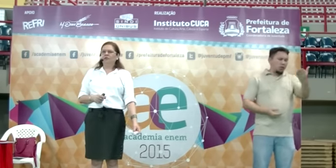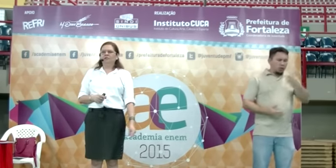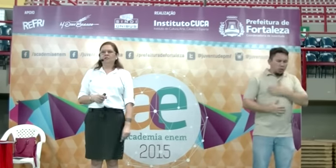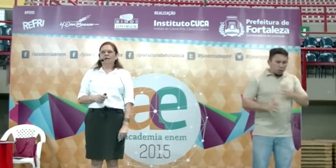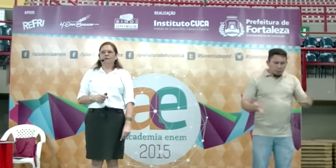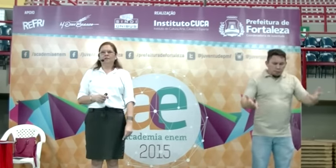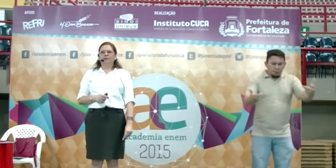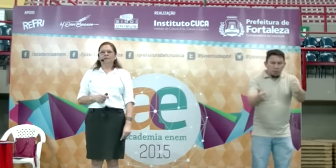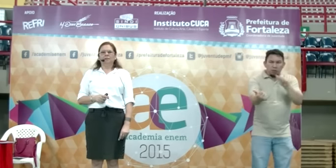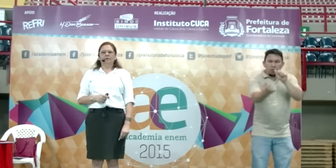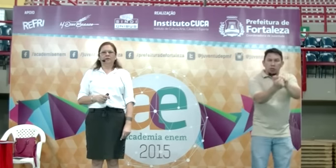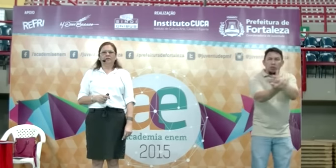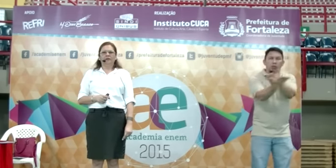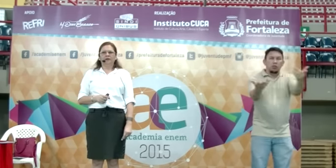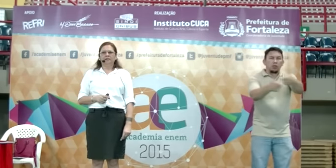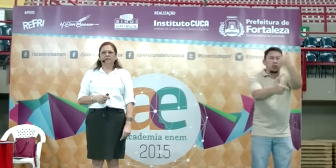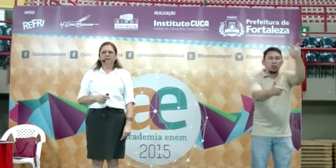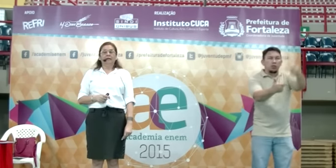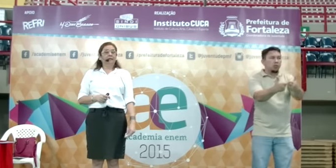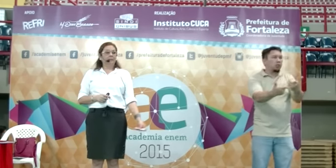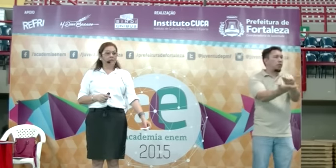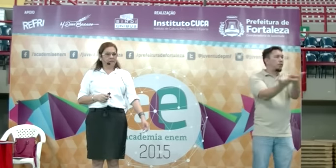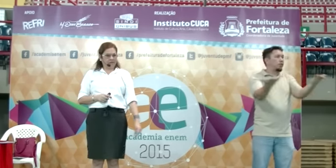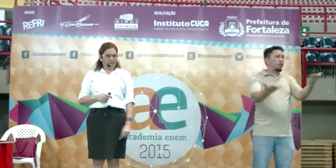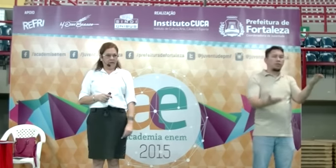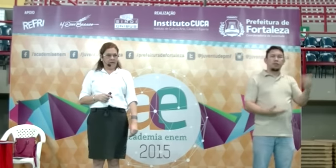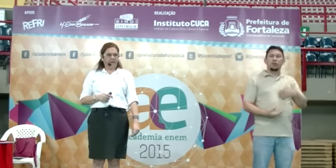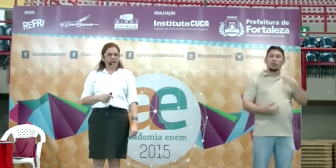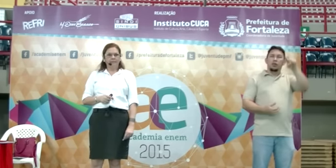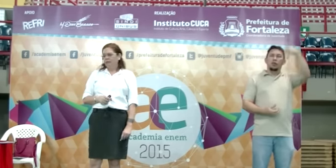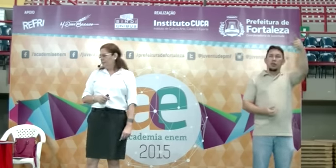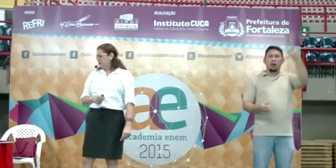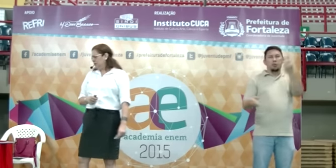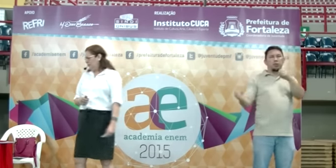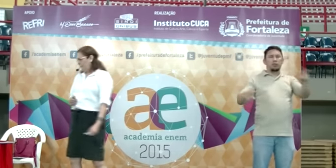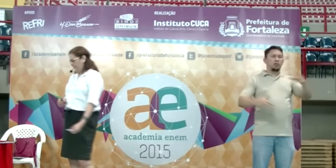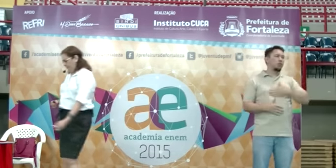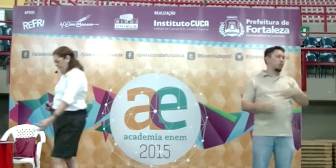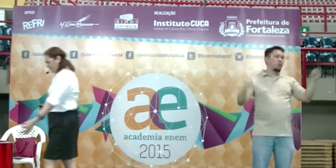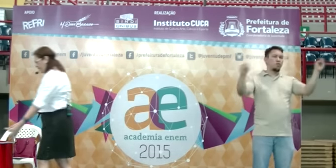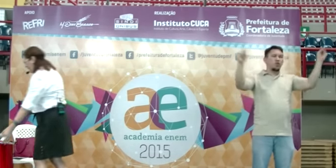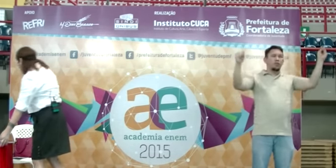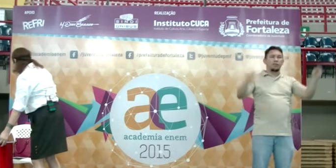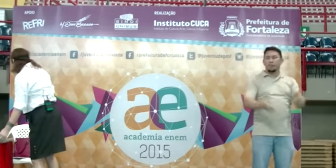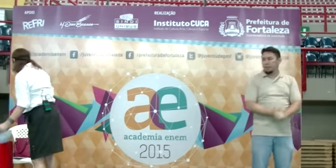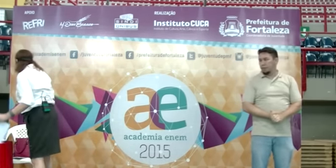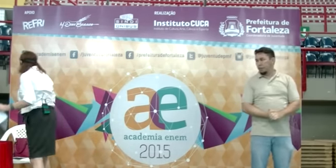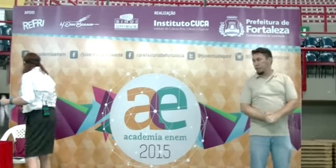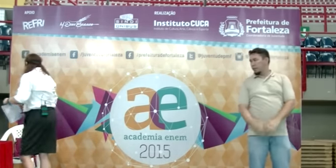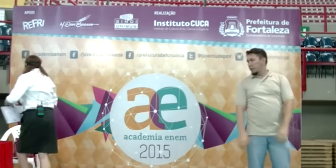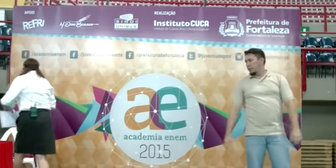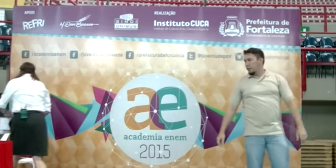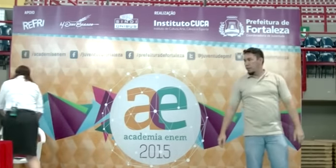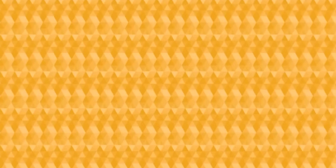foi maravilhoso estar com vocês mais uma vez e até a próxima semana, tá? Beijão!